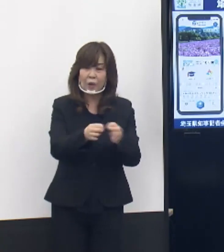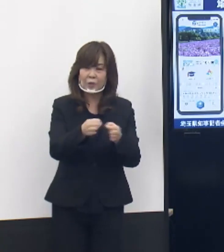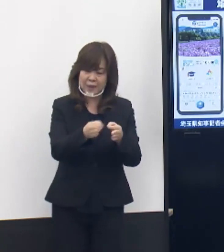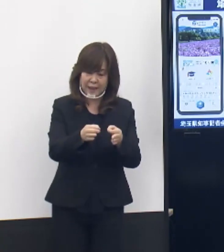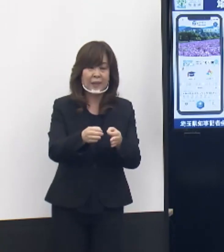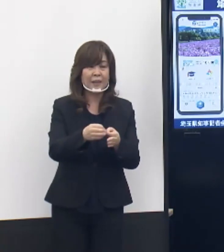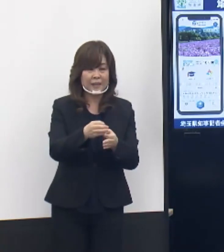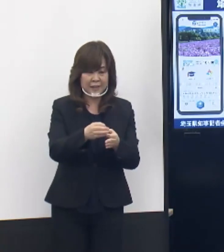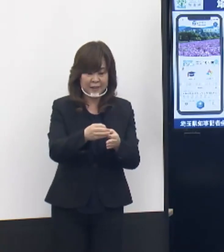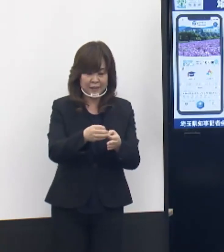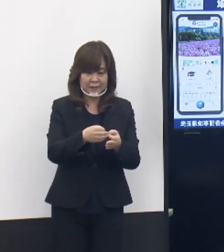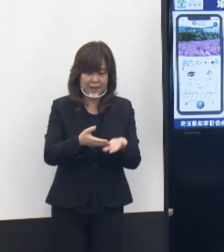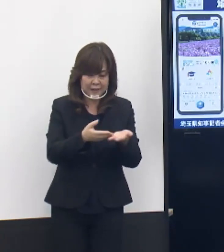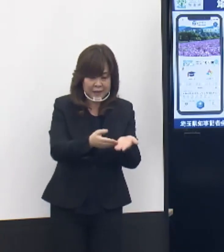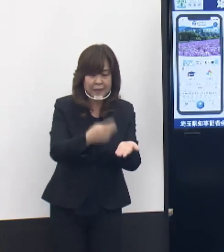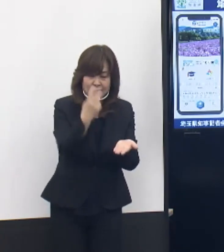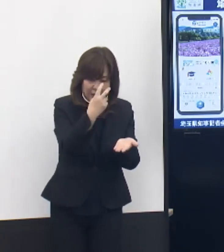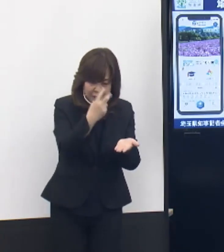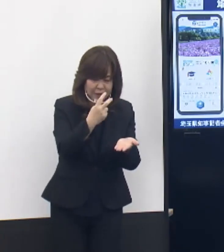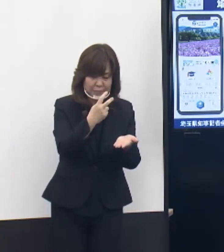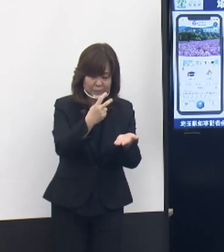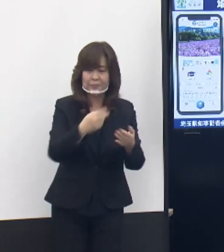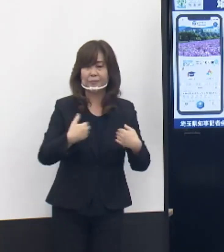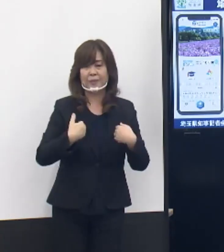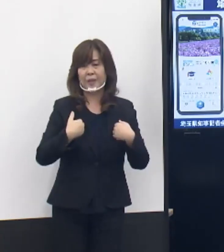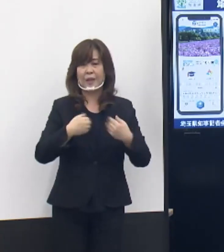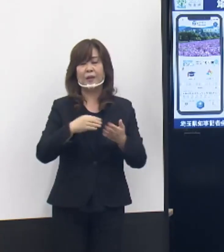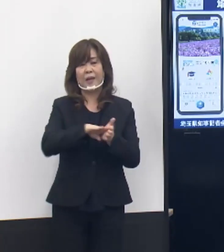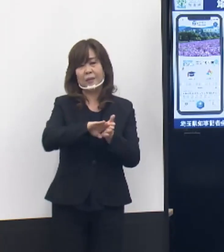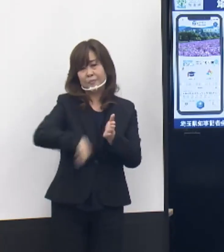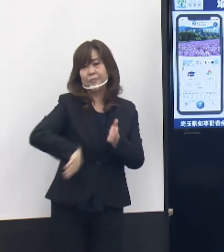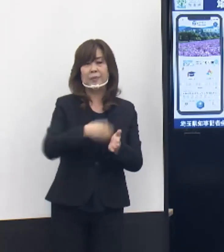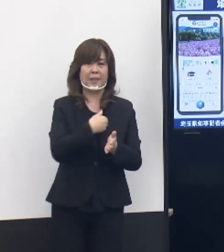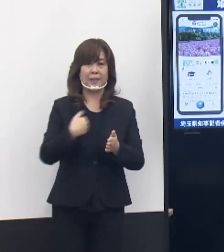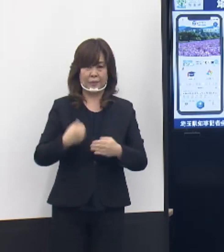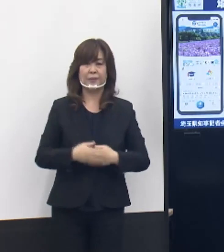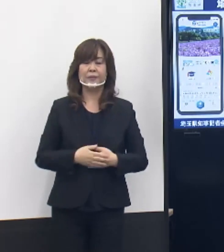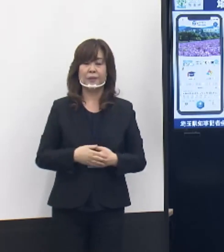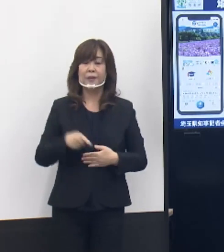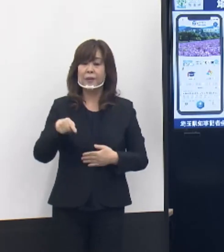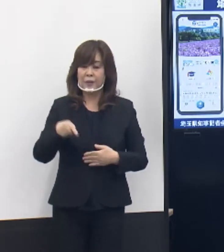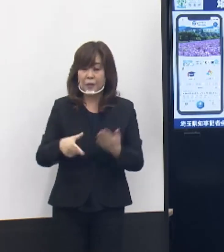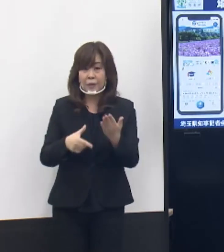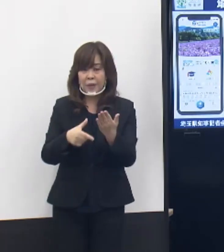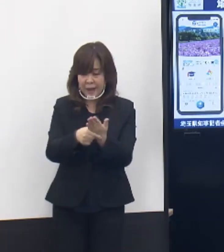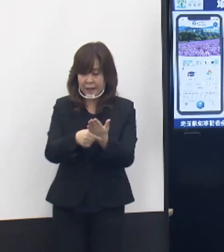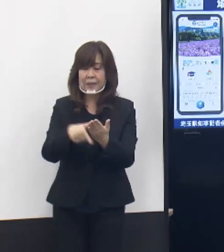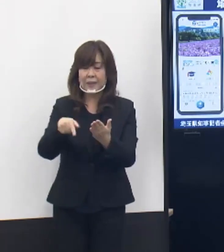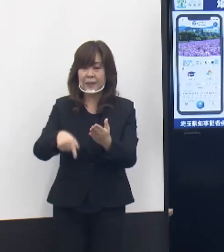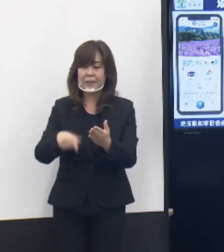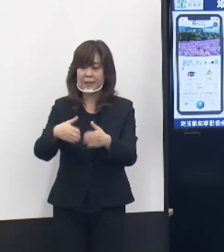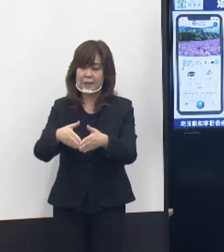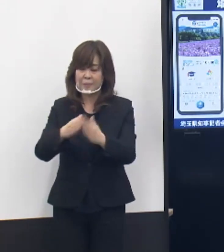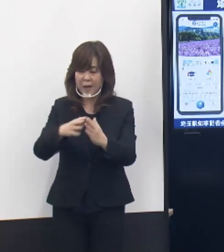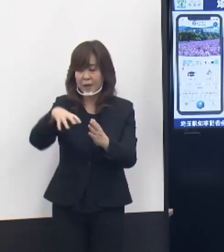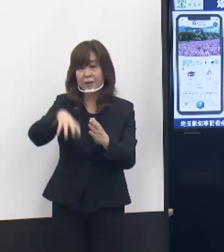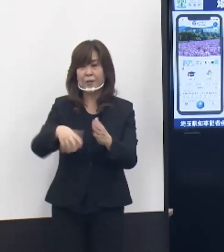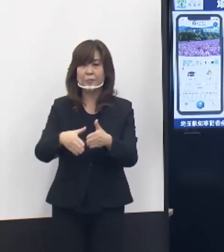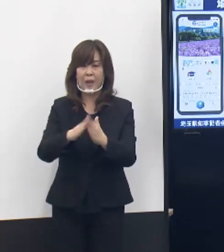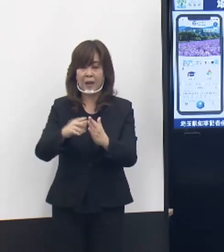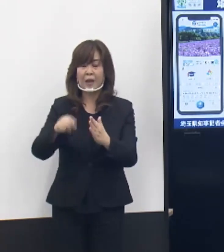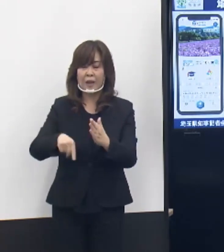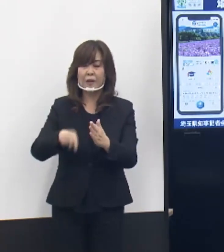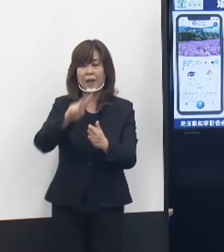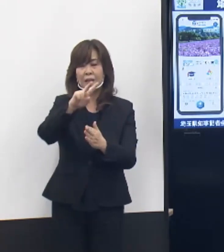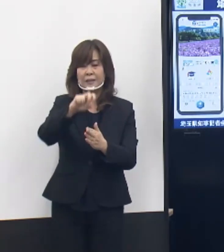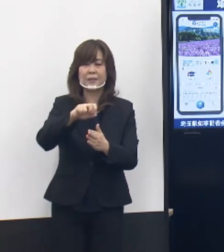んにご利用をいただきたいと思っています。で、このブースを設けたまず成果ですけれども、22日から25日